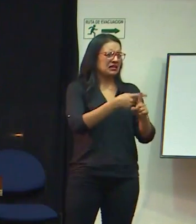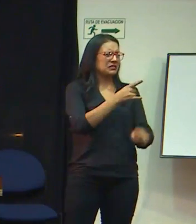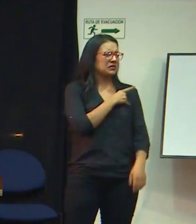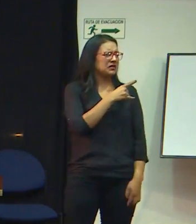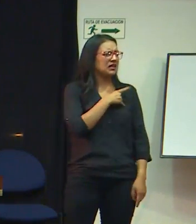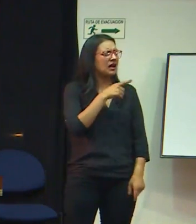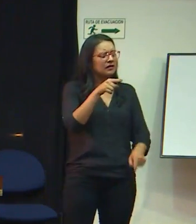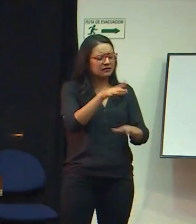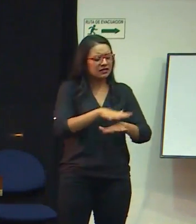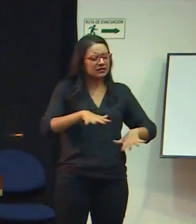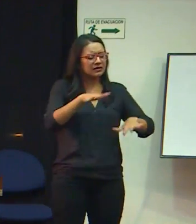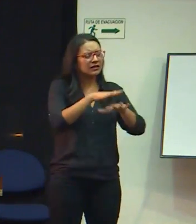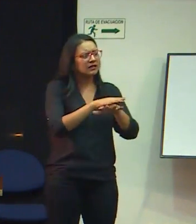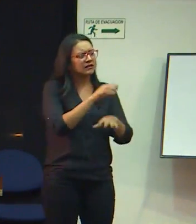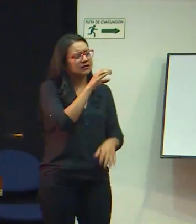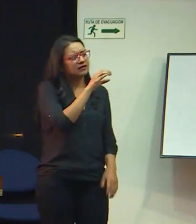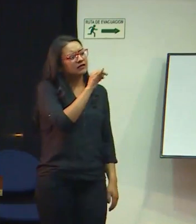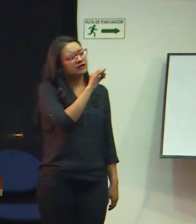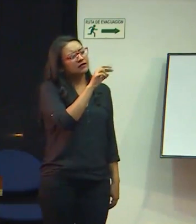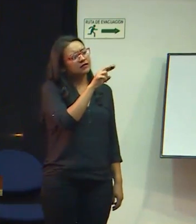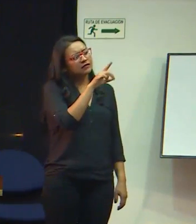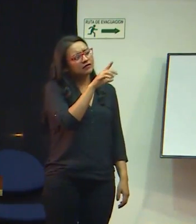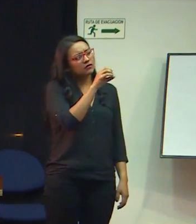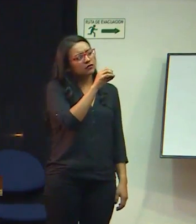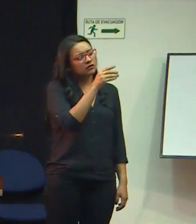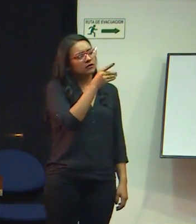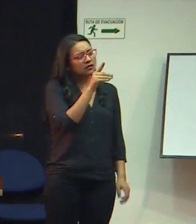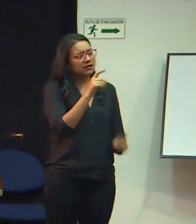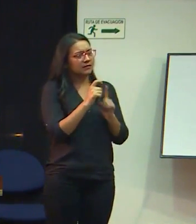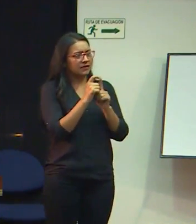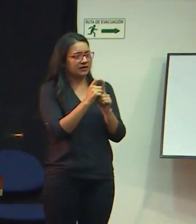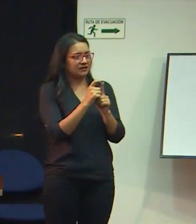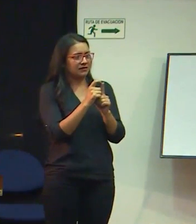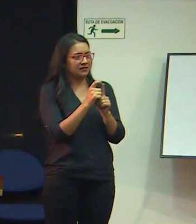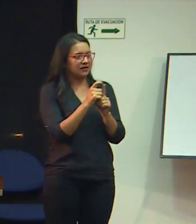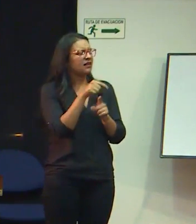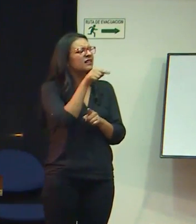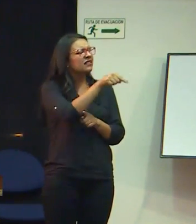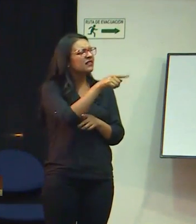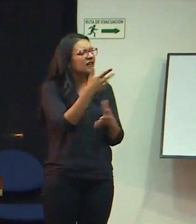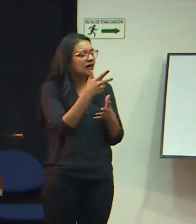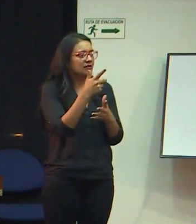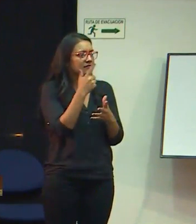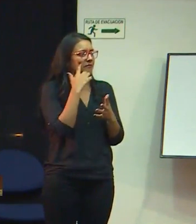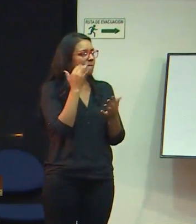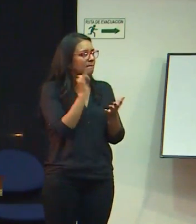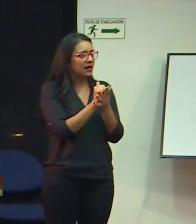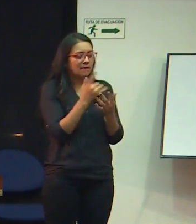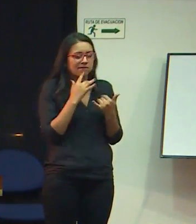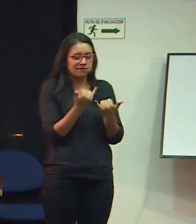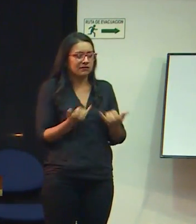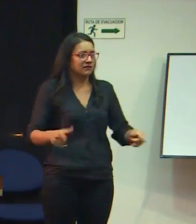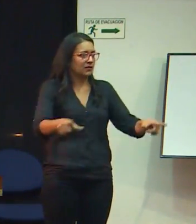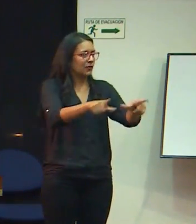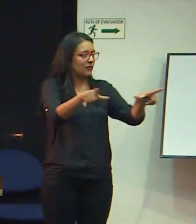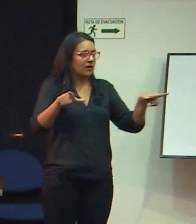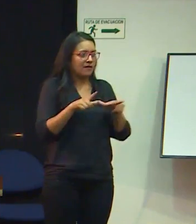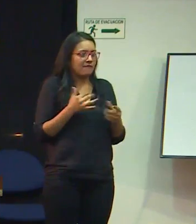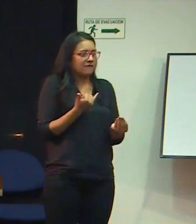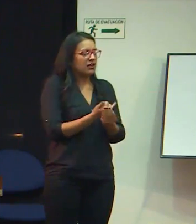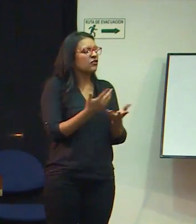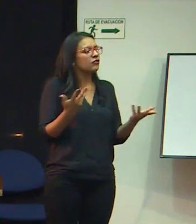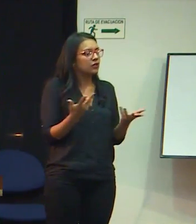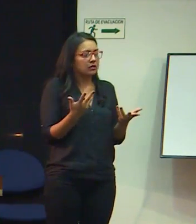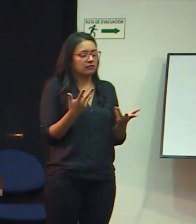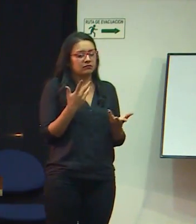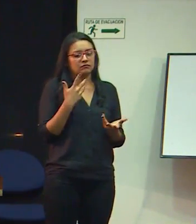tenía un espacio que se llamaba el Círculo de la Palabra. En ese espacio, el Círculo de la Palabra, era un espacio puntualmente físico también, en donde